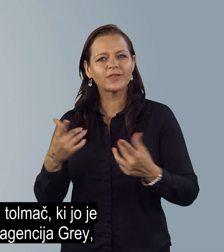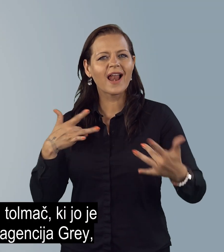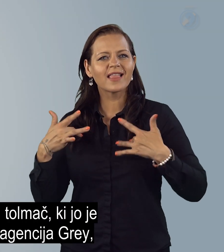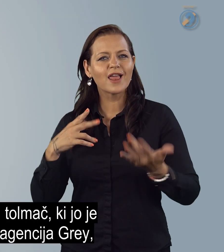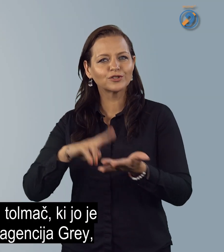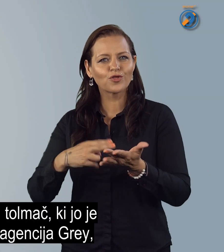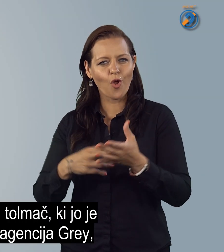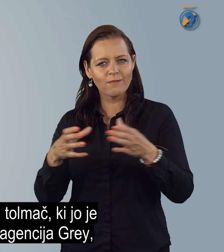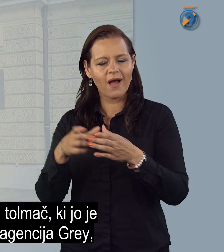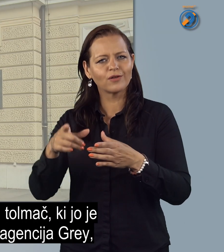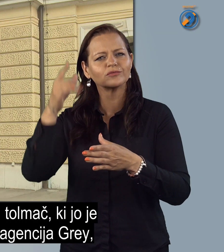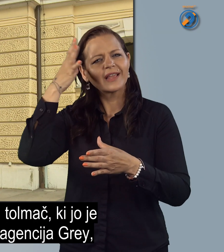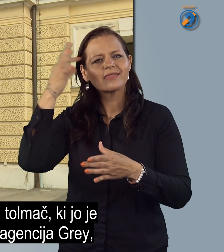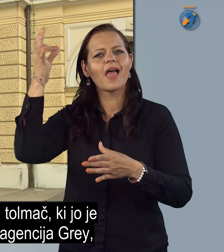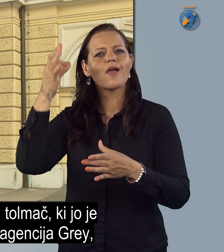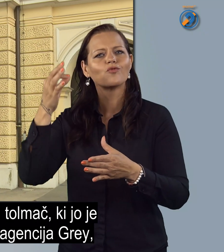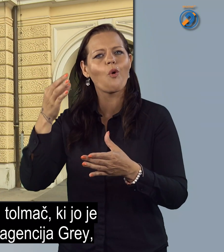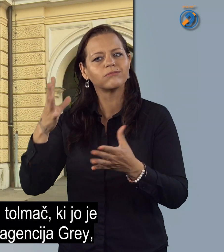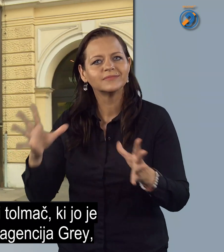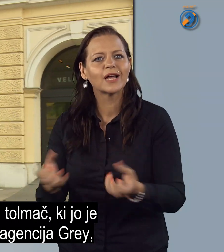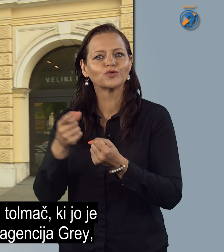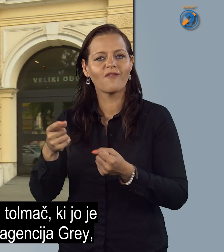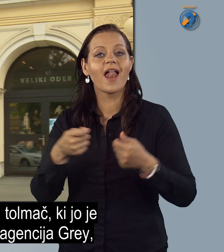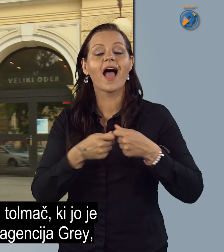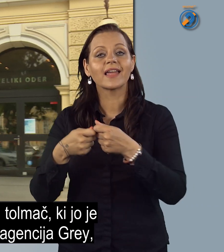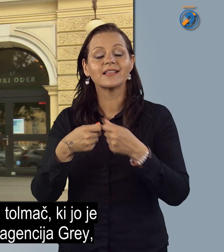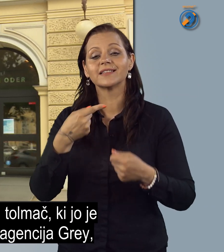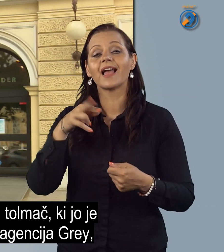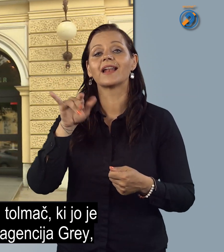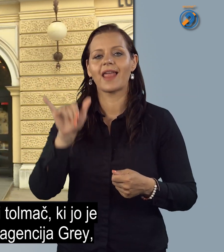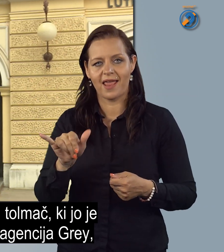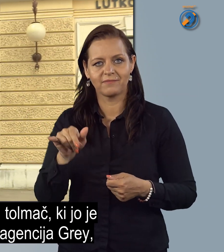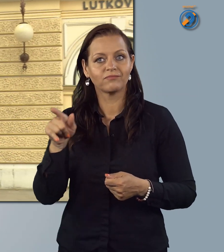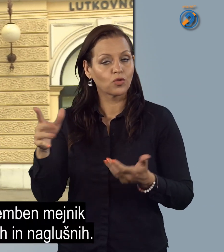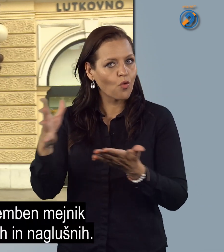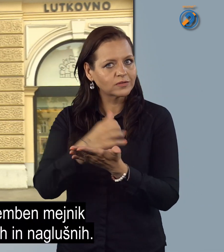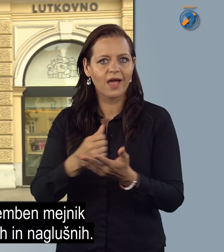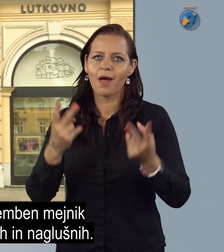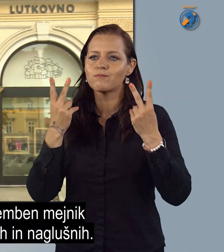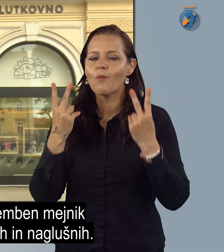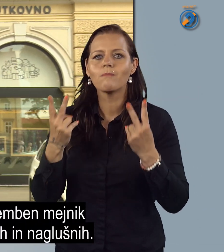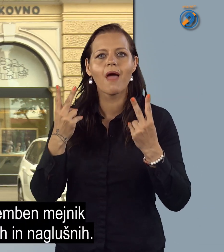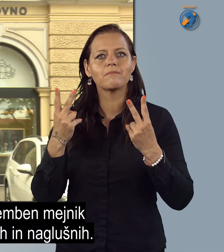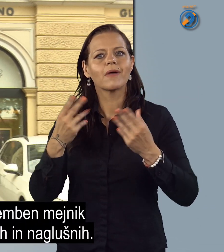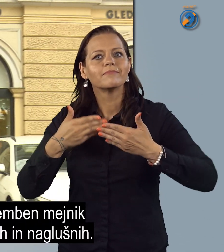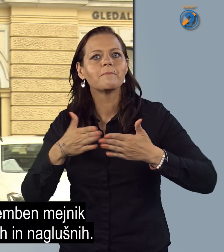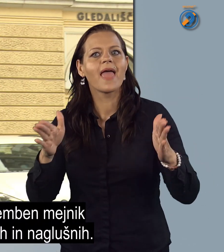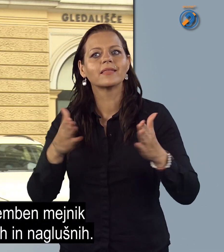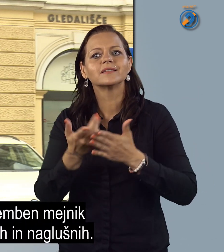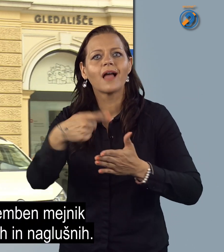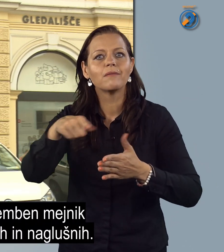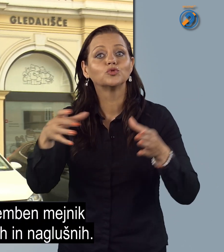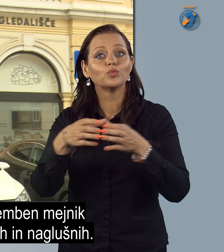Pobuda gledališki tolmač, ki jo je idejno zasnovala agencija Grej, je dosegla pomemben mejnik za skupnost gluhih in